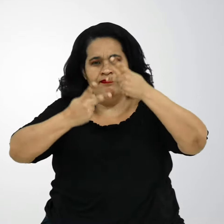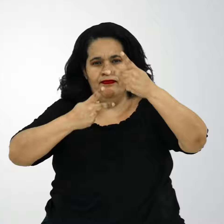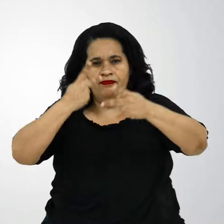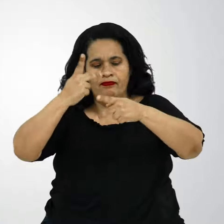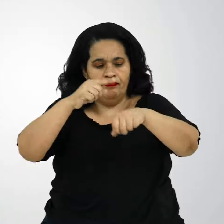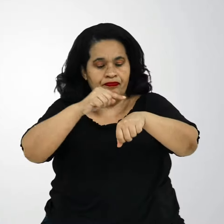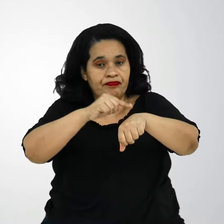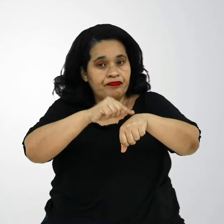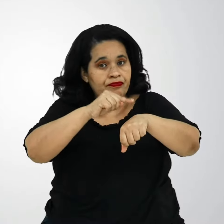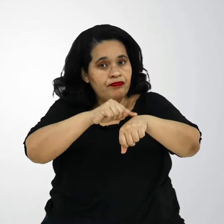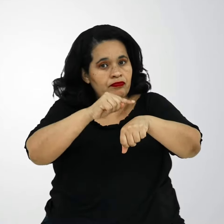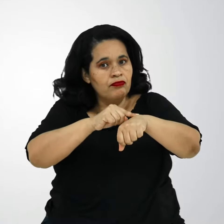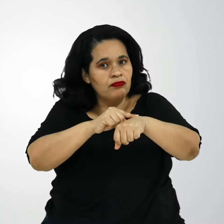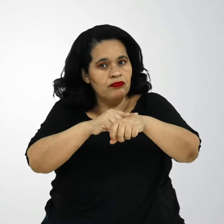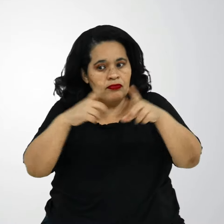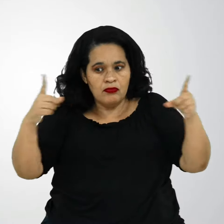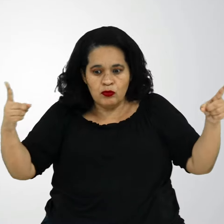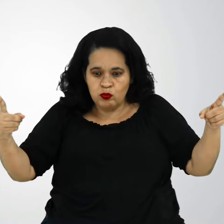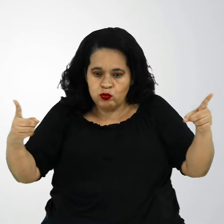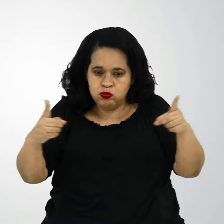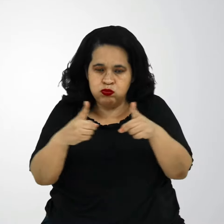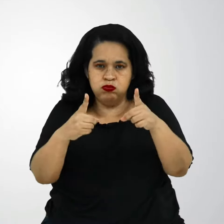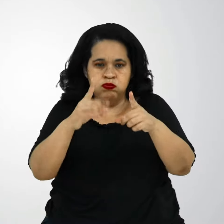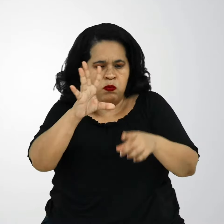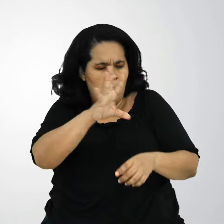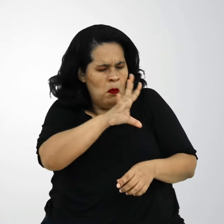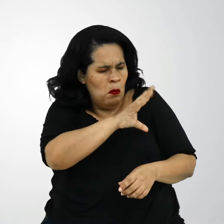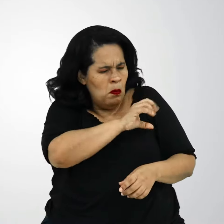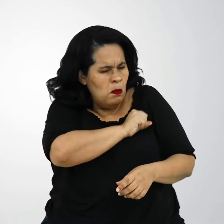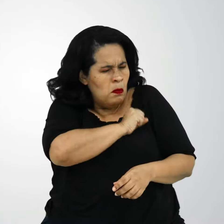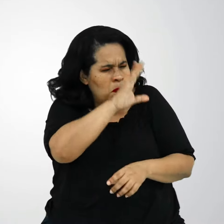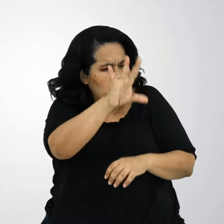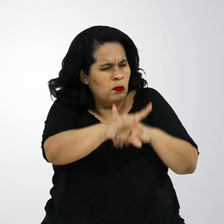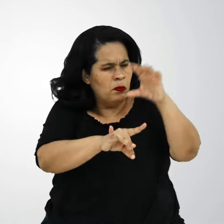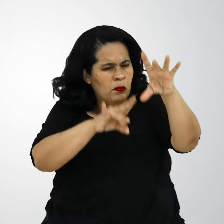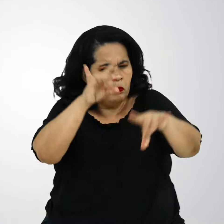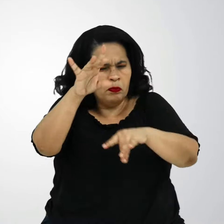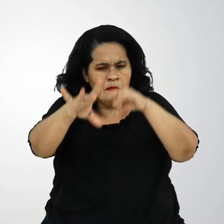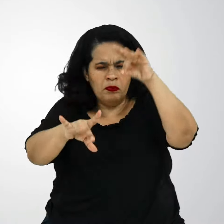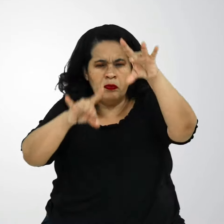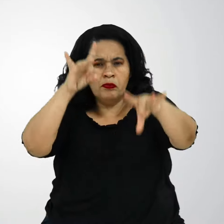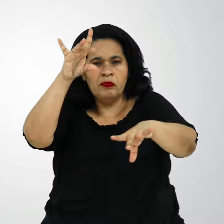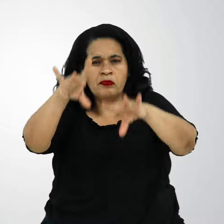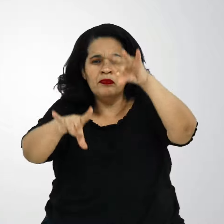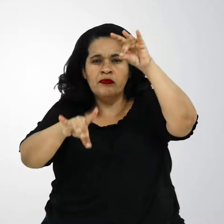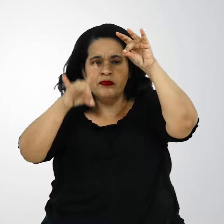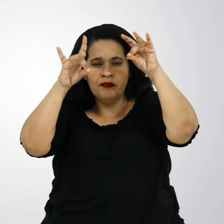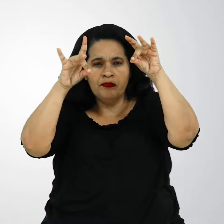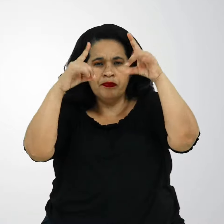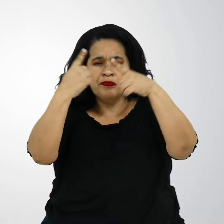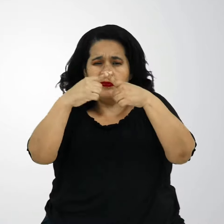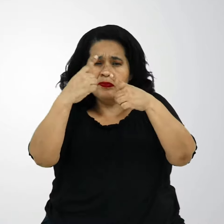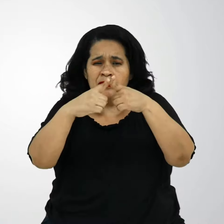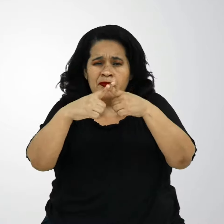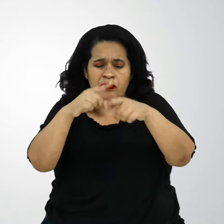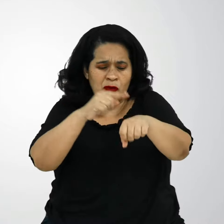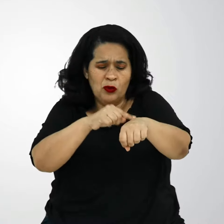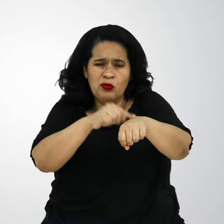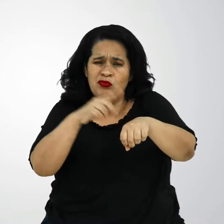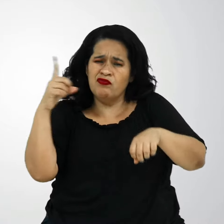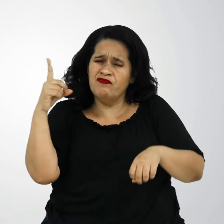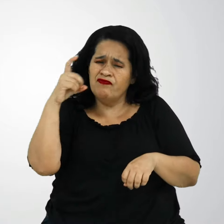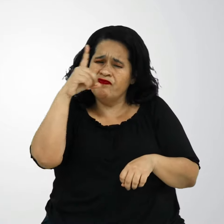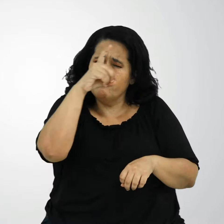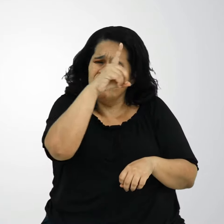aquele tempo seria abreviado, né, por Sim. amor aos escolhidos, por amor à igreja, seria abreviado, porque seria um tempo muito difícil para a igreja de